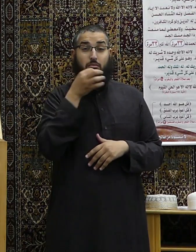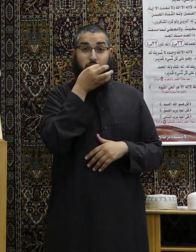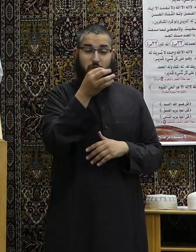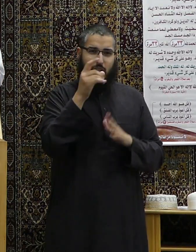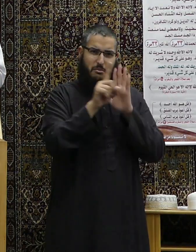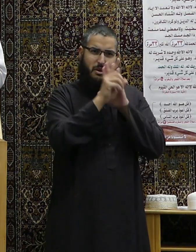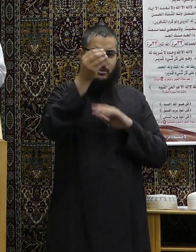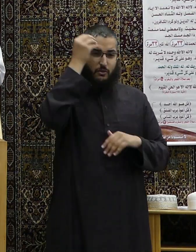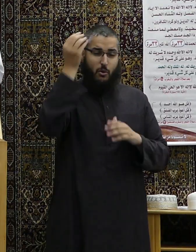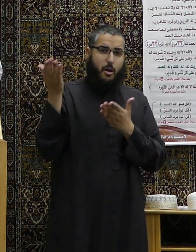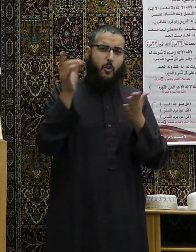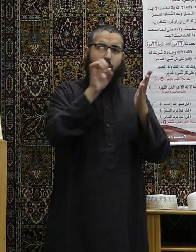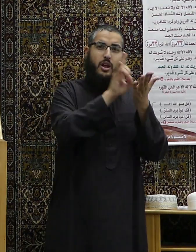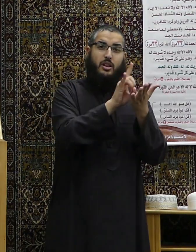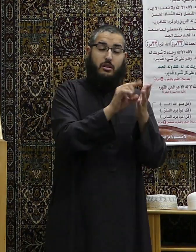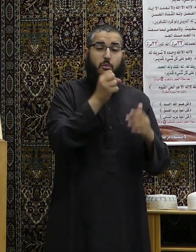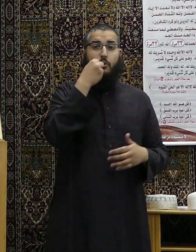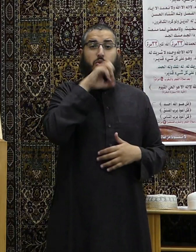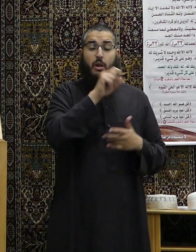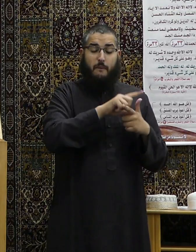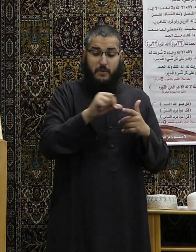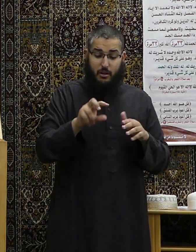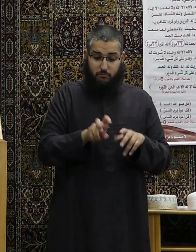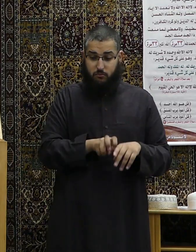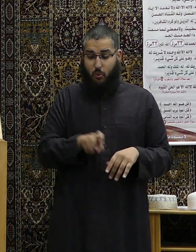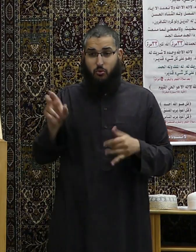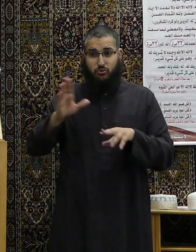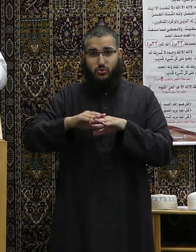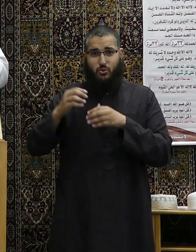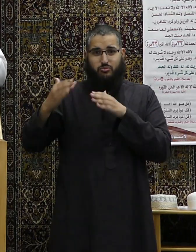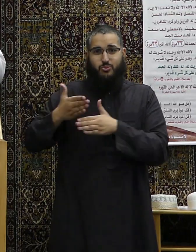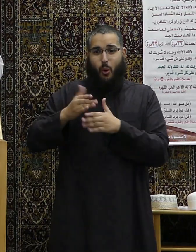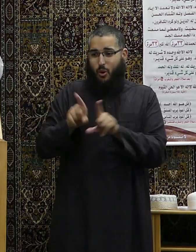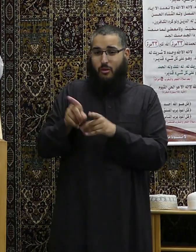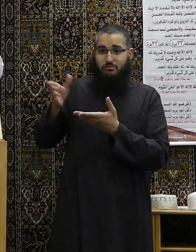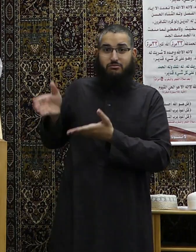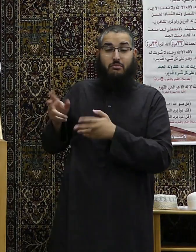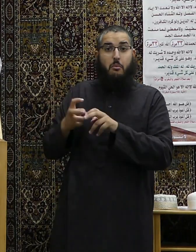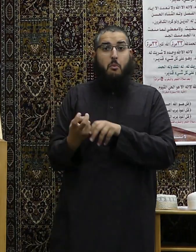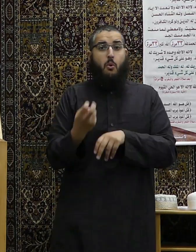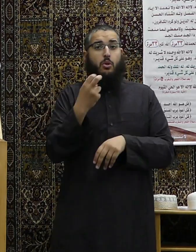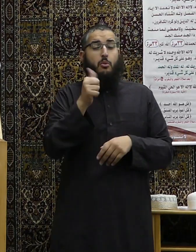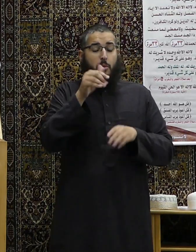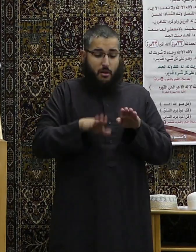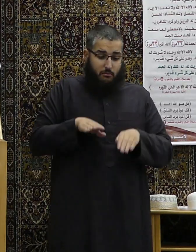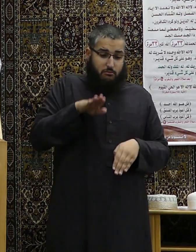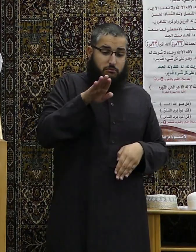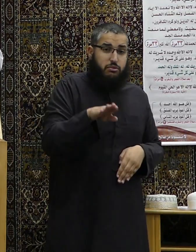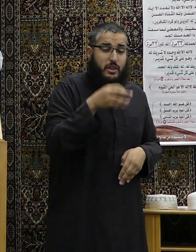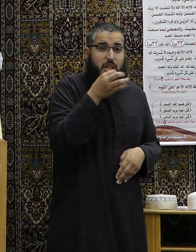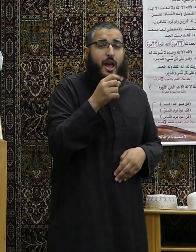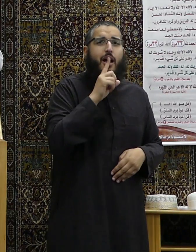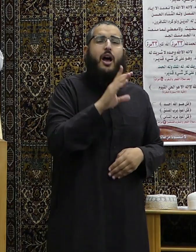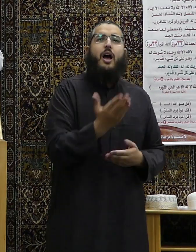bien, il est monté sur le mimbar et à la première marche, il a dit Amin. À la